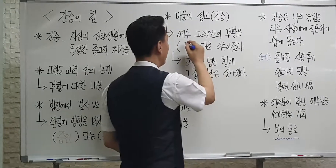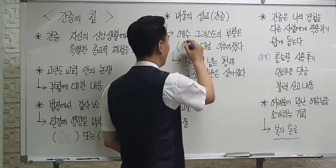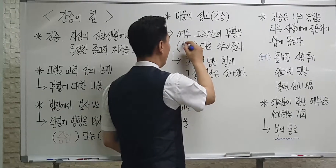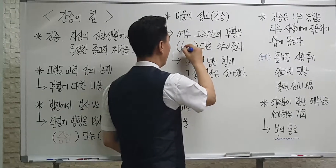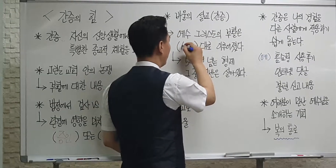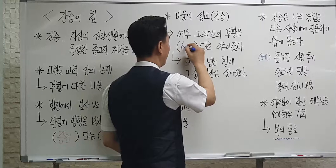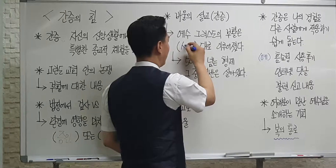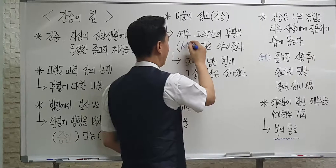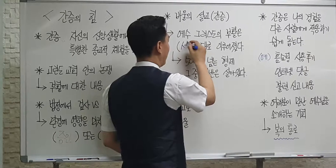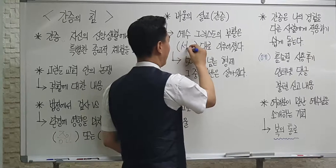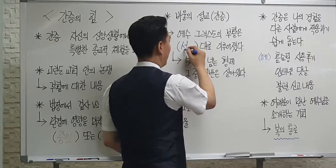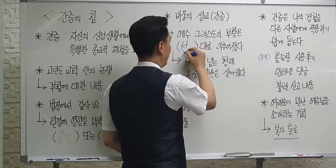여기는요